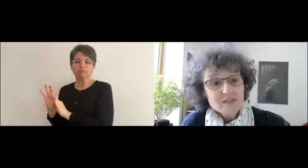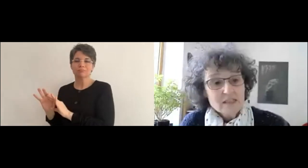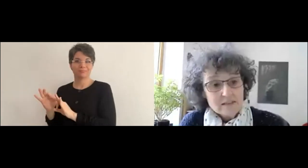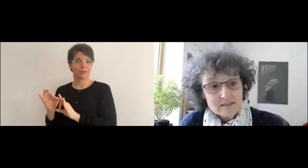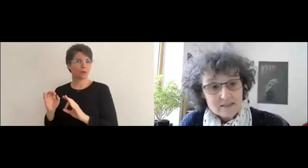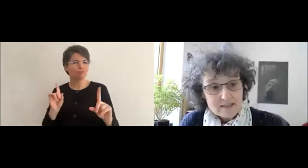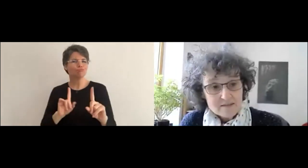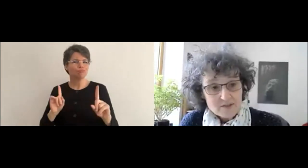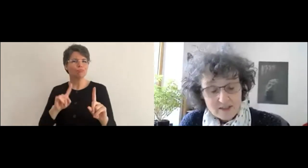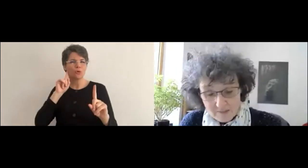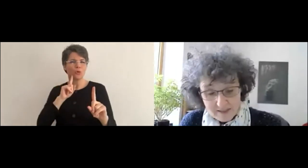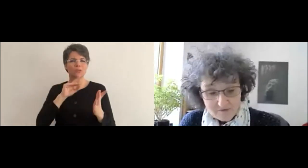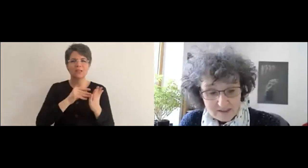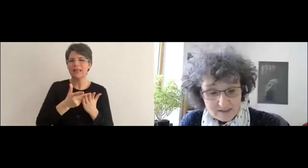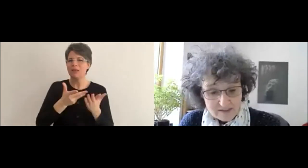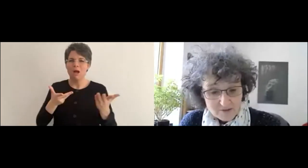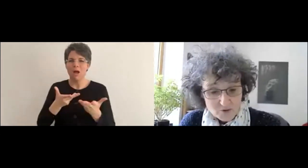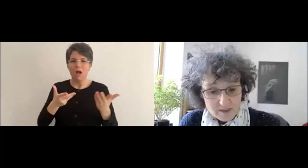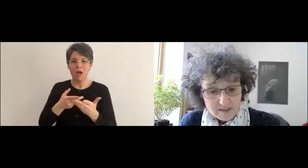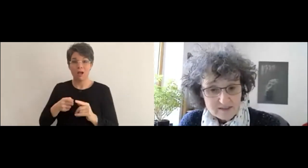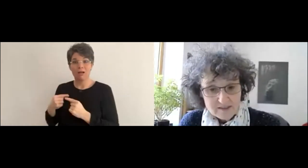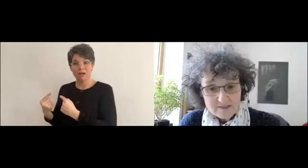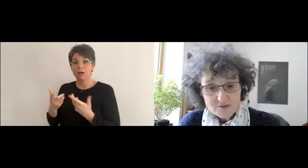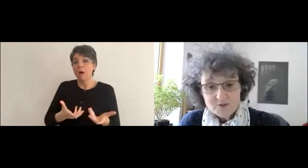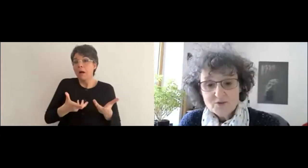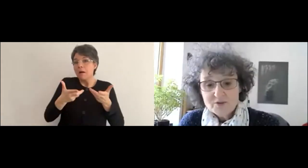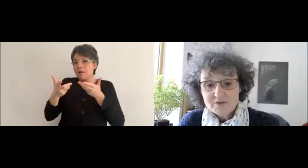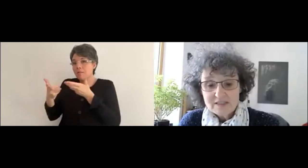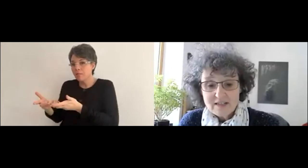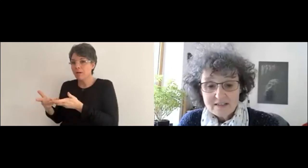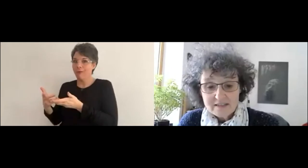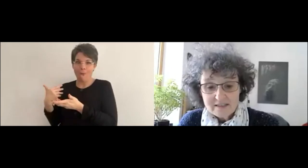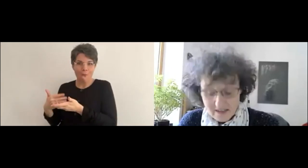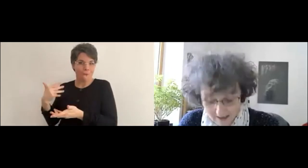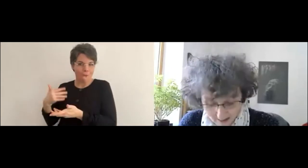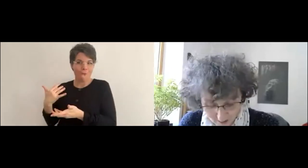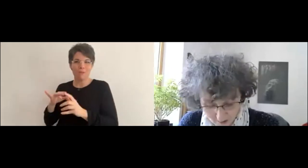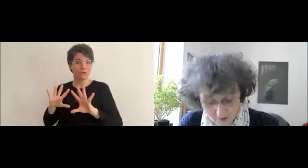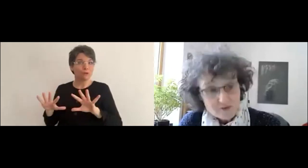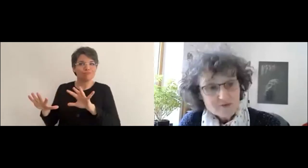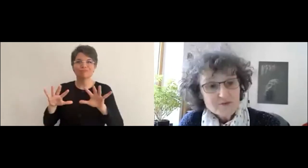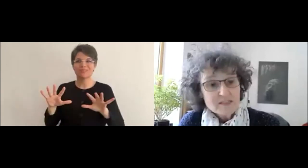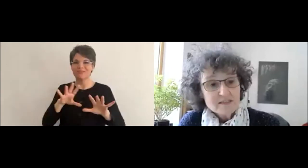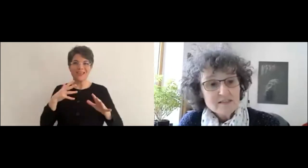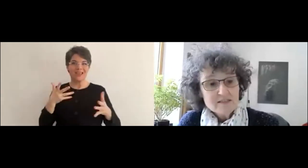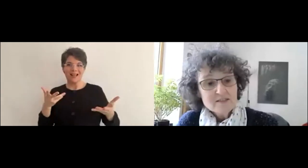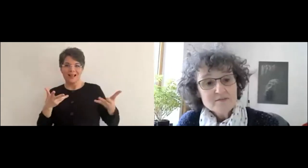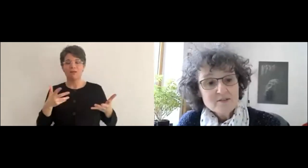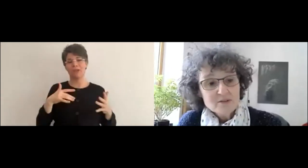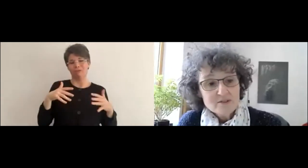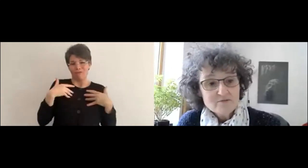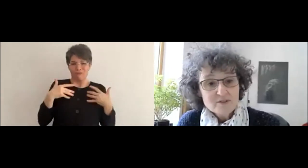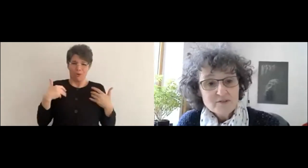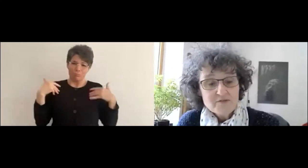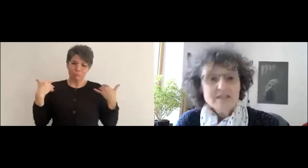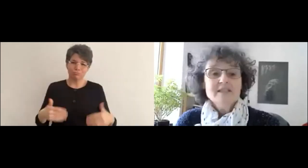gehörlosen Teilnehmenden arbeiten, wird es eine super interessante Diskussion. Es wird sehr anregend. Also wir freuen uns wirklich riesig, dass wir